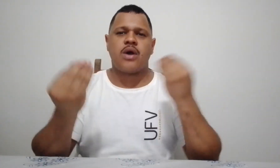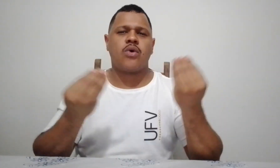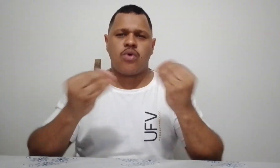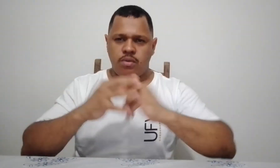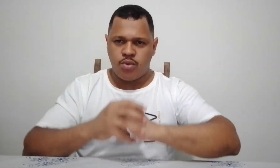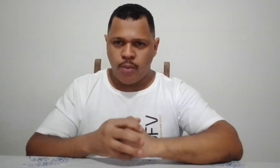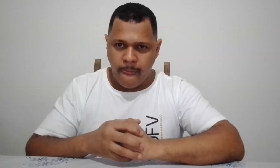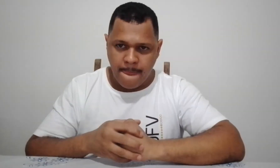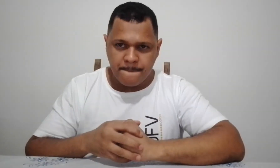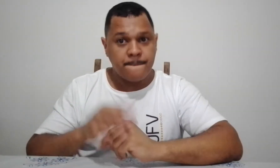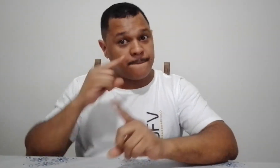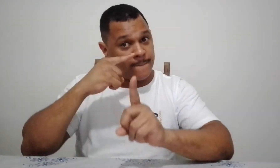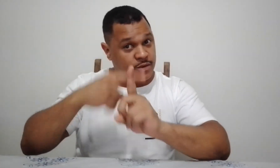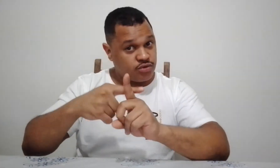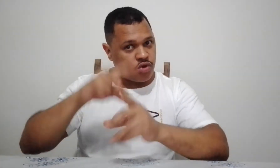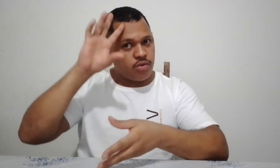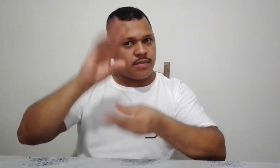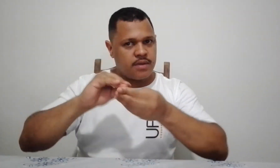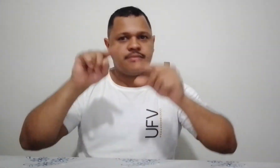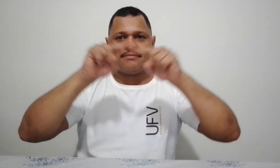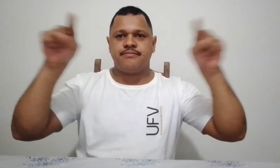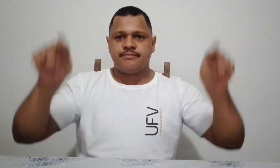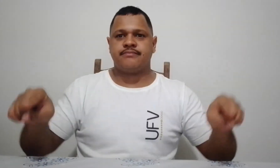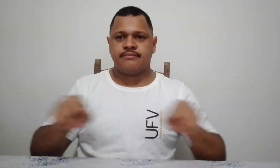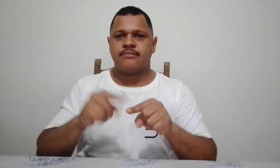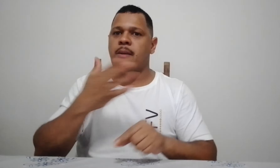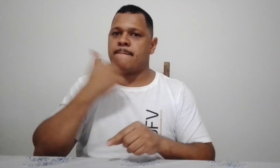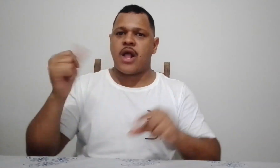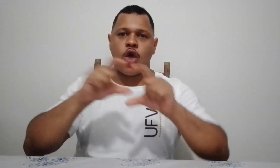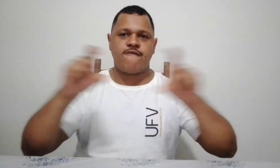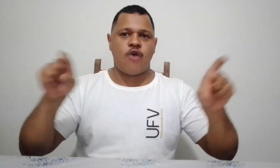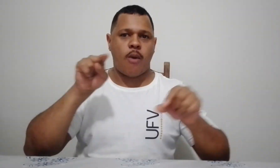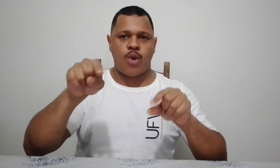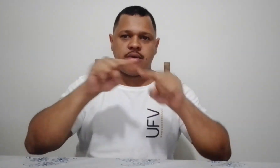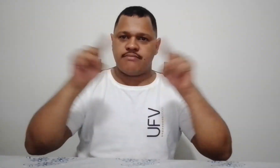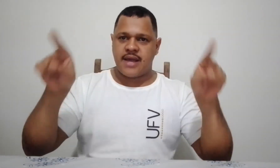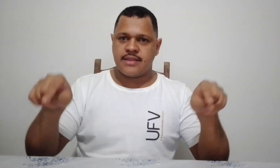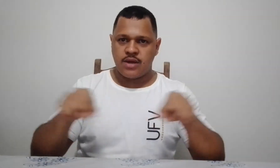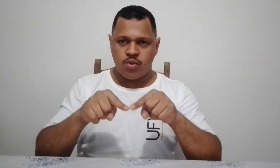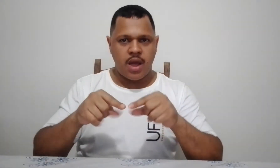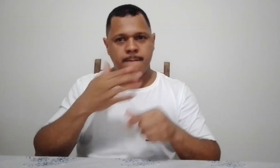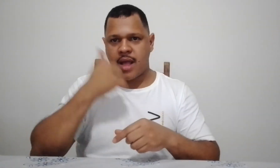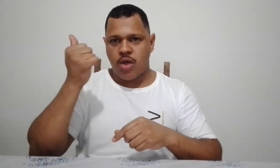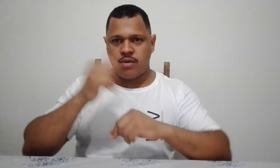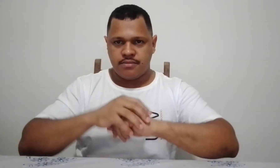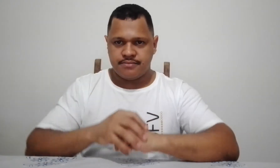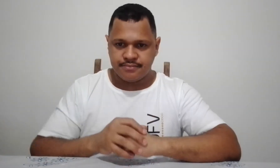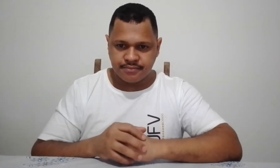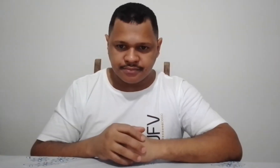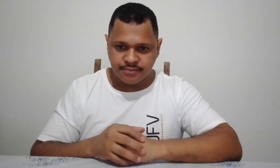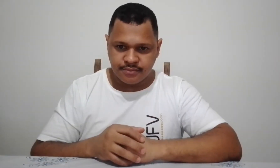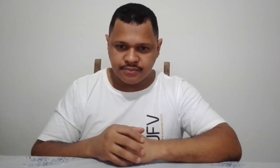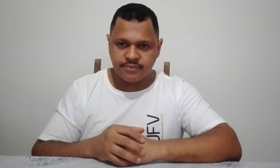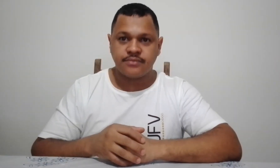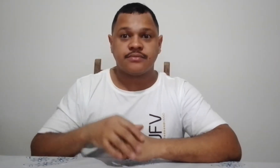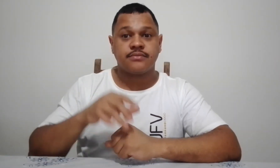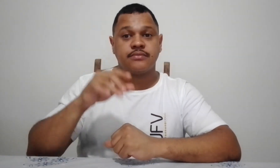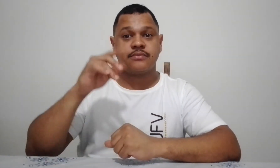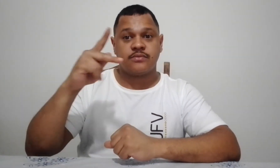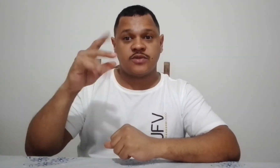soma, a gente sabe que a forma retangular é a melhor para a gente utilizar. Aqui nós temos a representação polar e